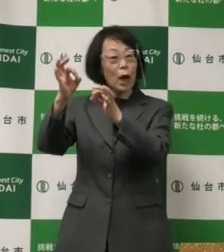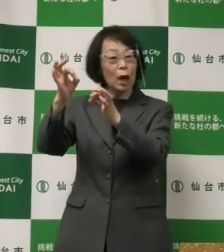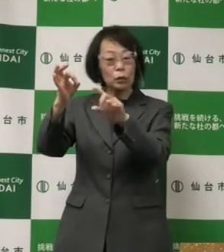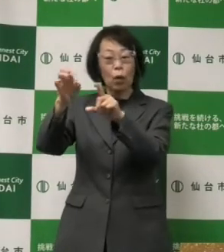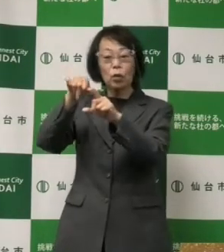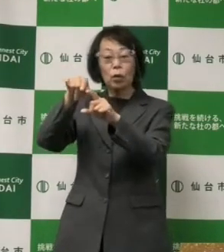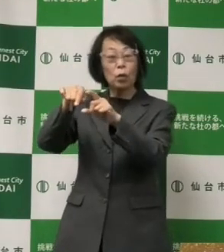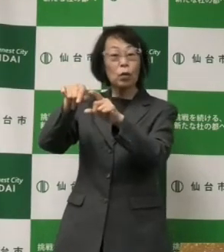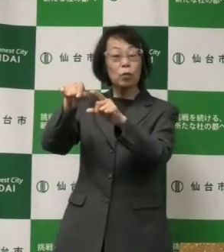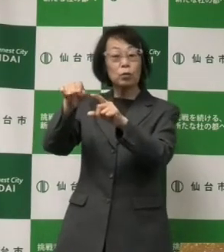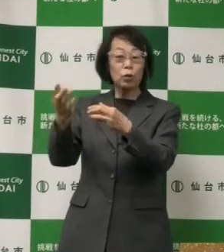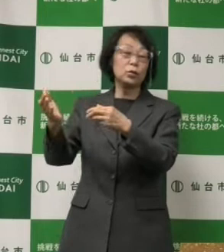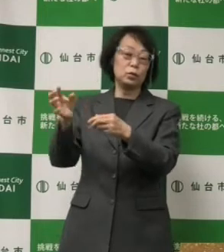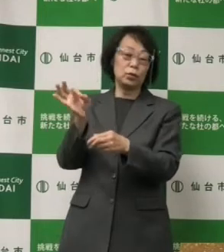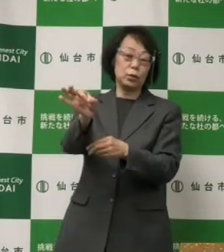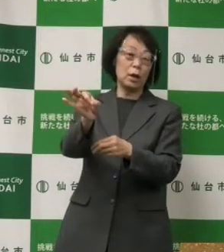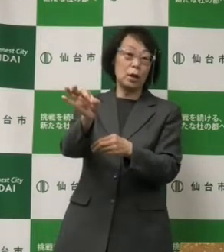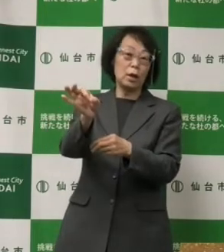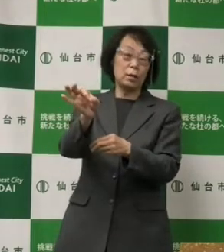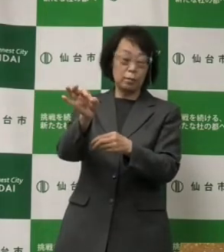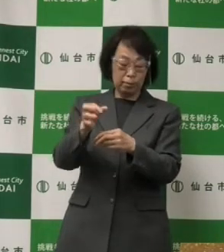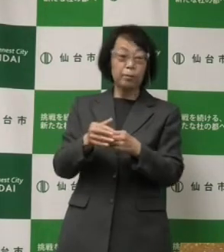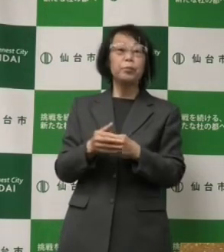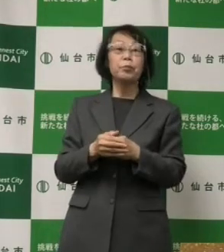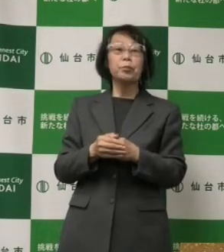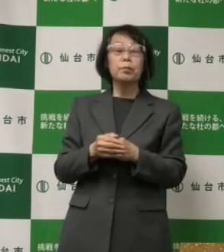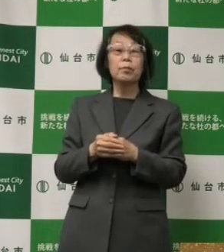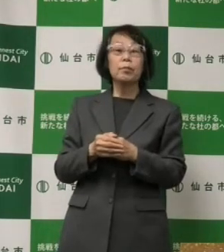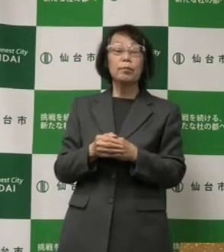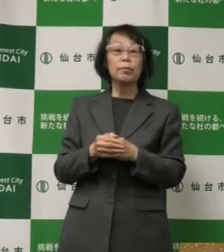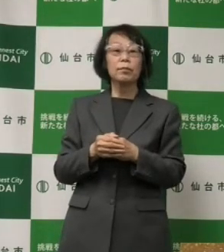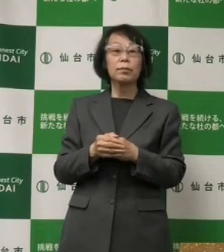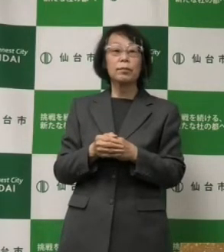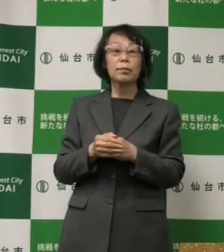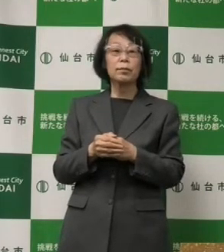に相当する助成金を追加するものです。